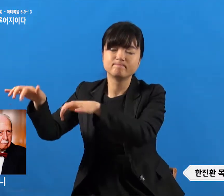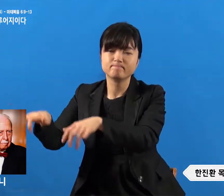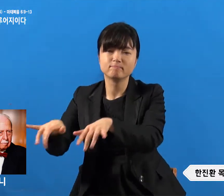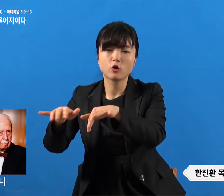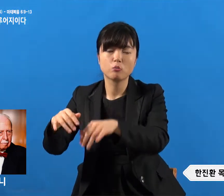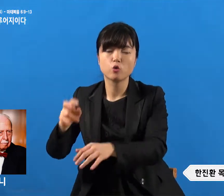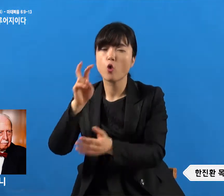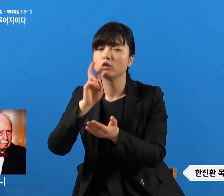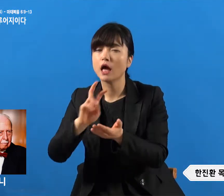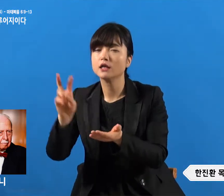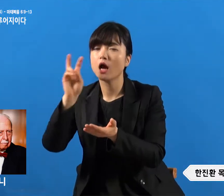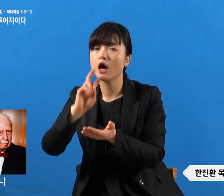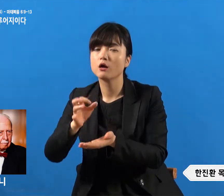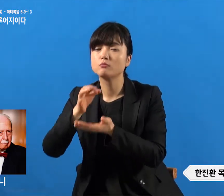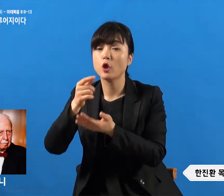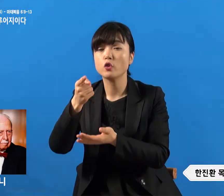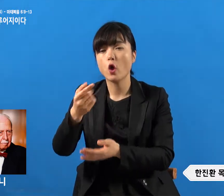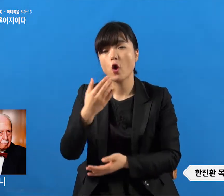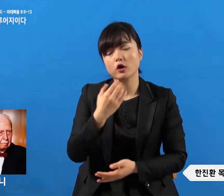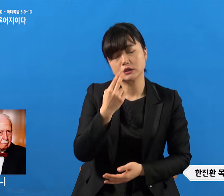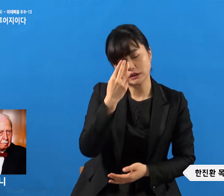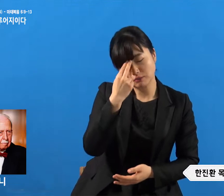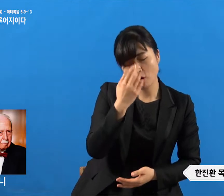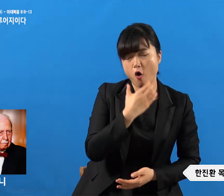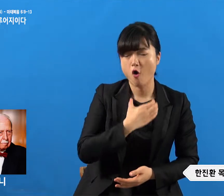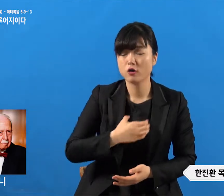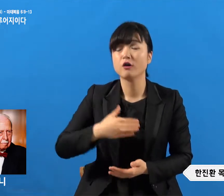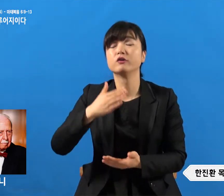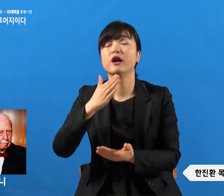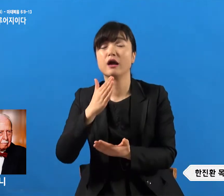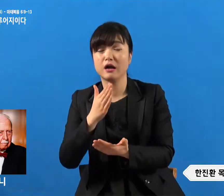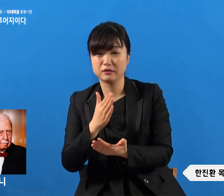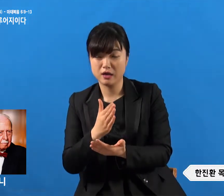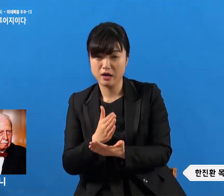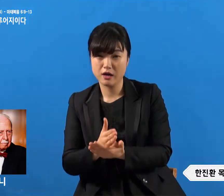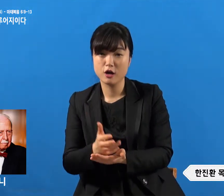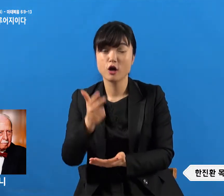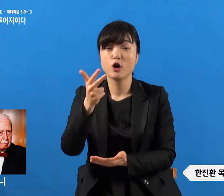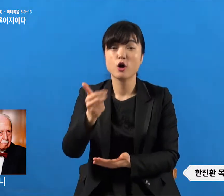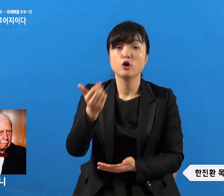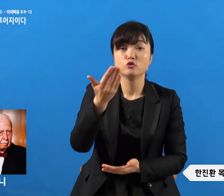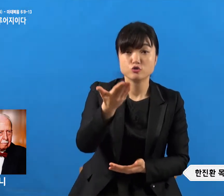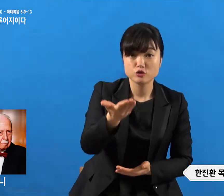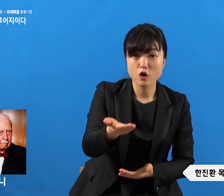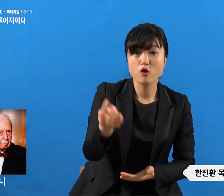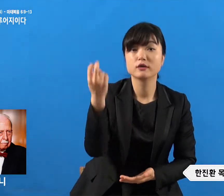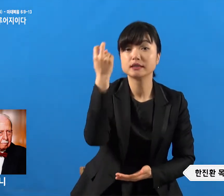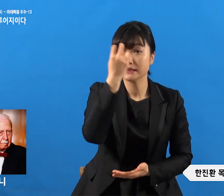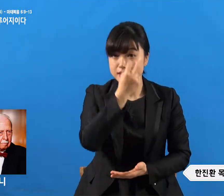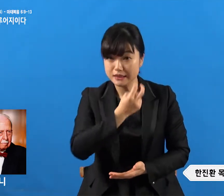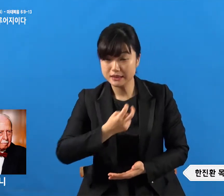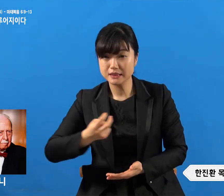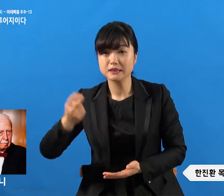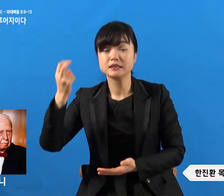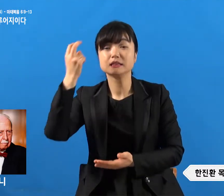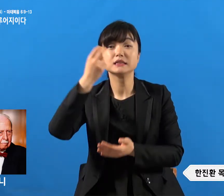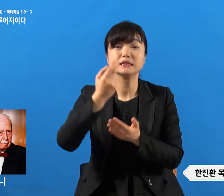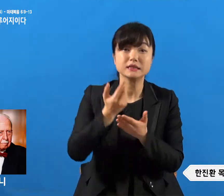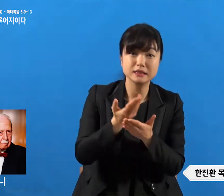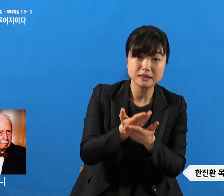찬송이었습니다. 너 근심 걱정 말아라 주